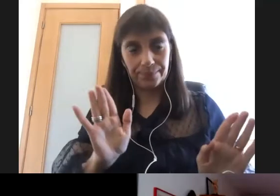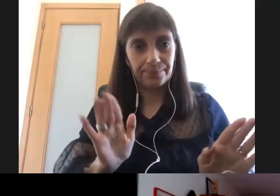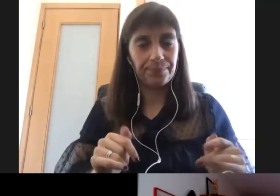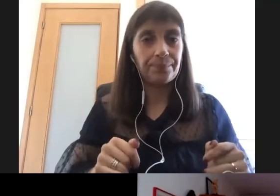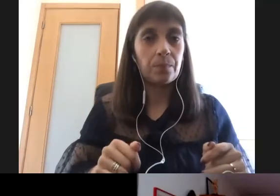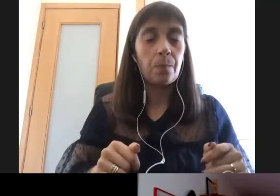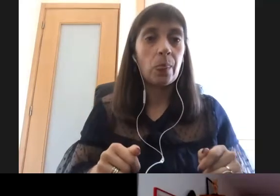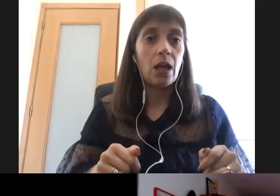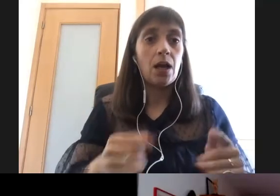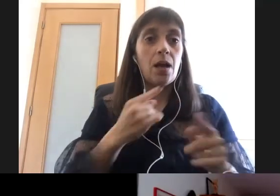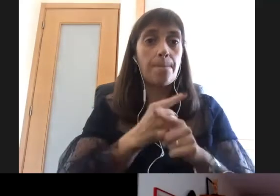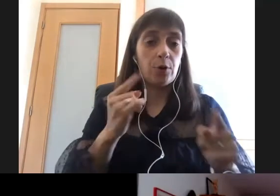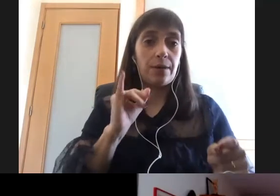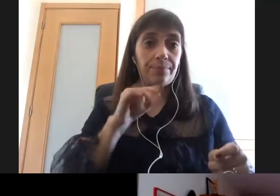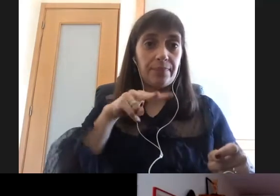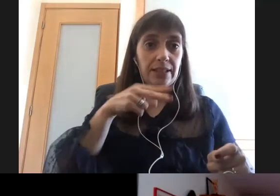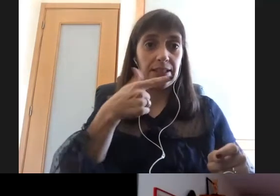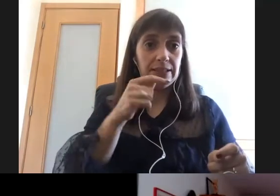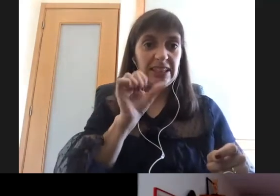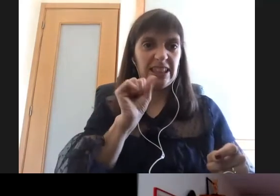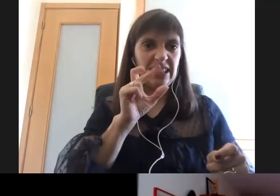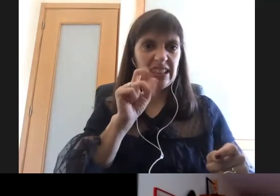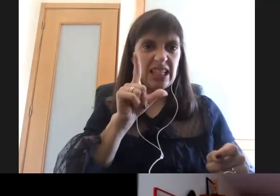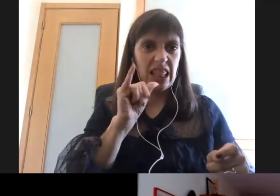O integralismo do Salazar,